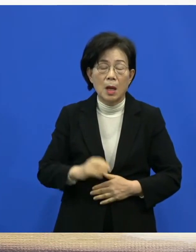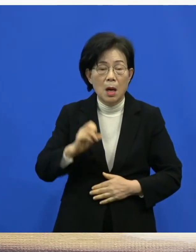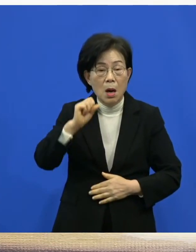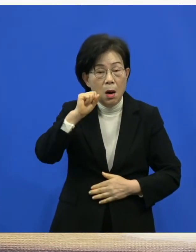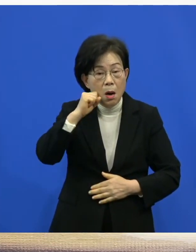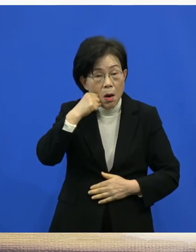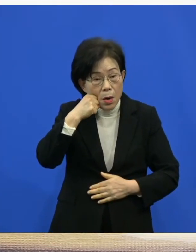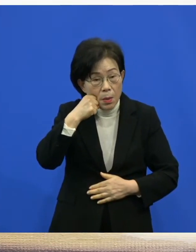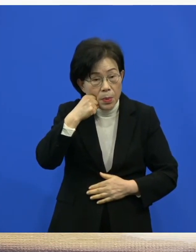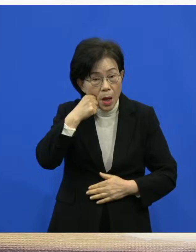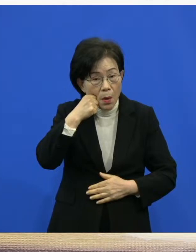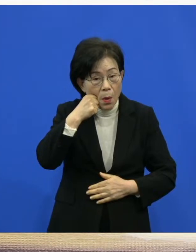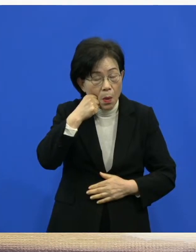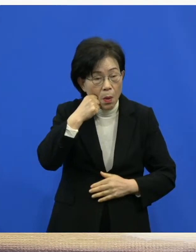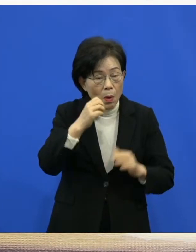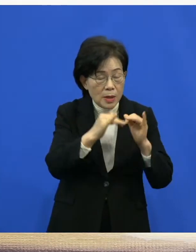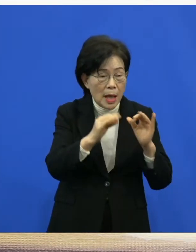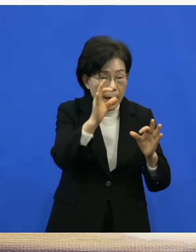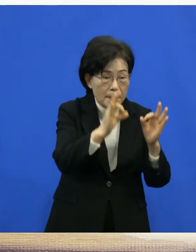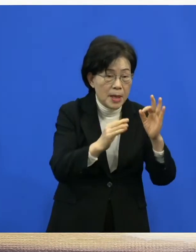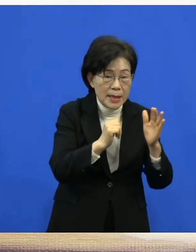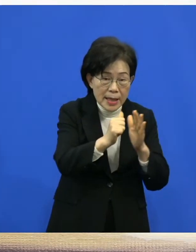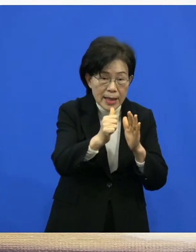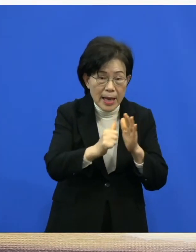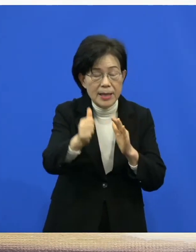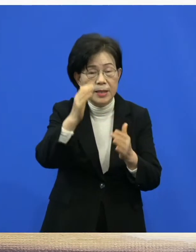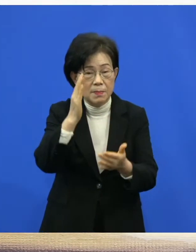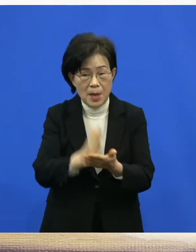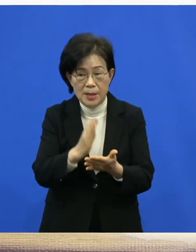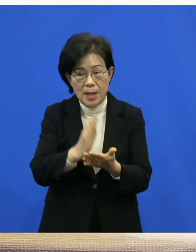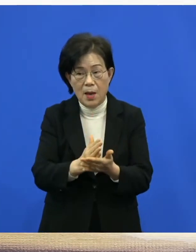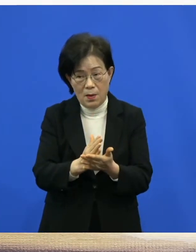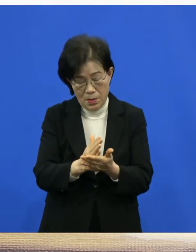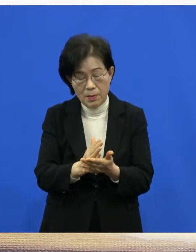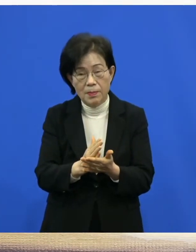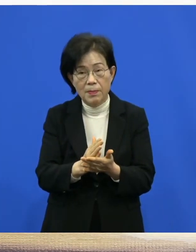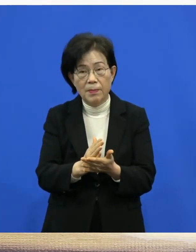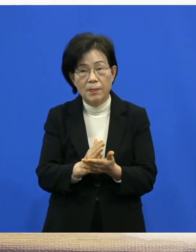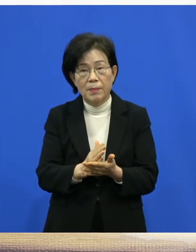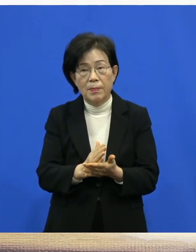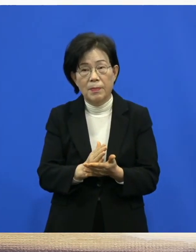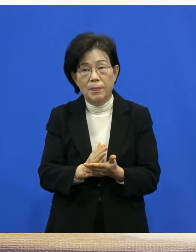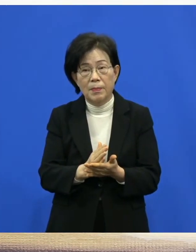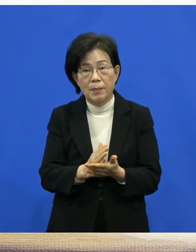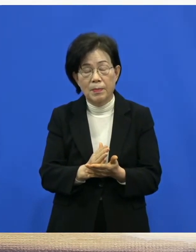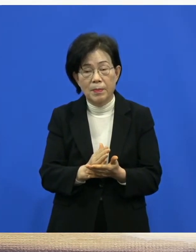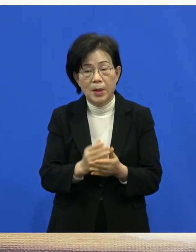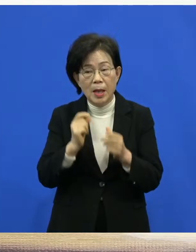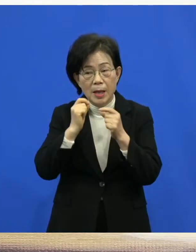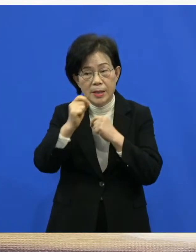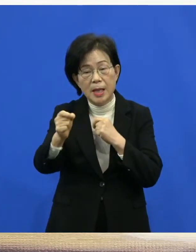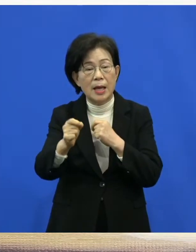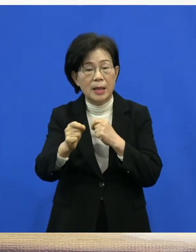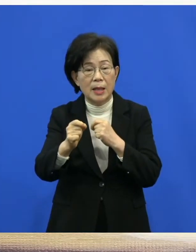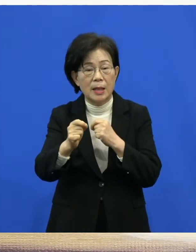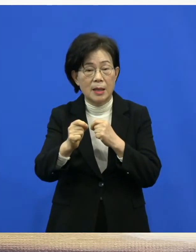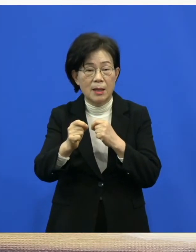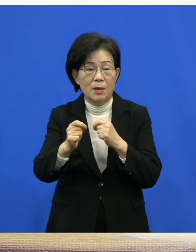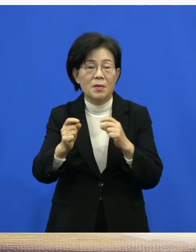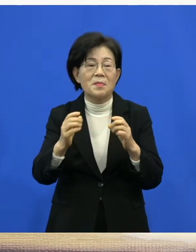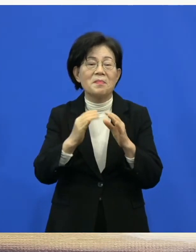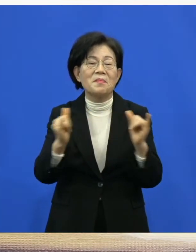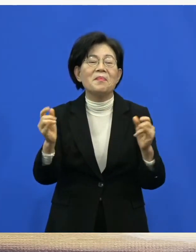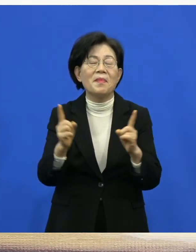어렵다고 여러분 이 사람 저 사람 찾아다니면 안 돼요. 이 사람 저 사람 찾아다니면 사기꾼 만나요.